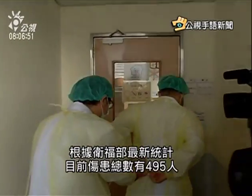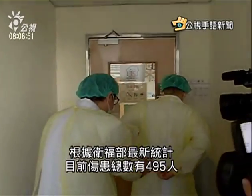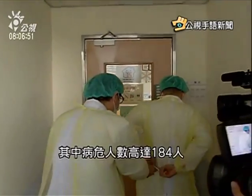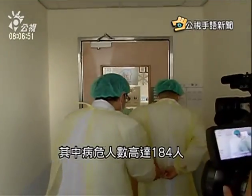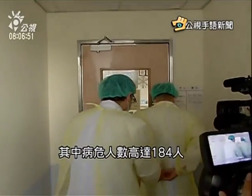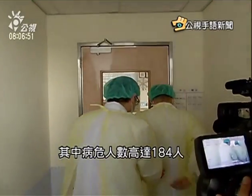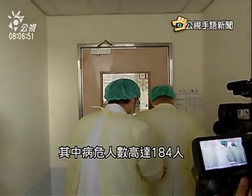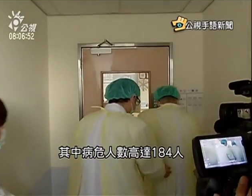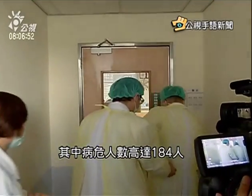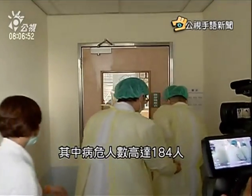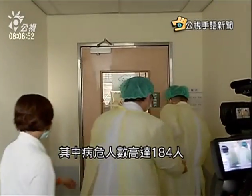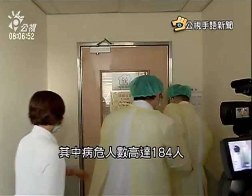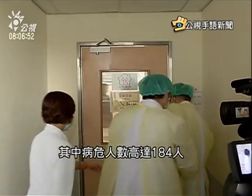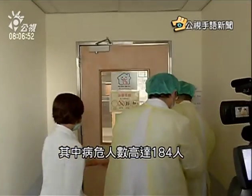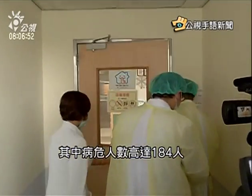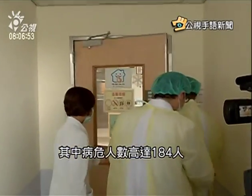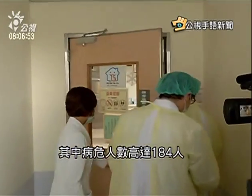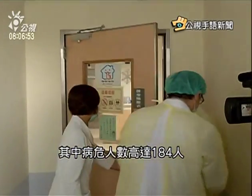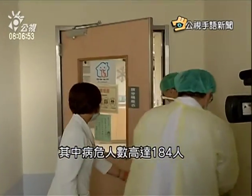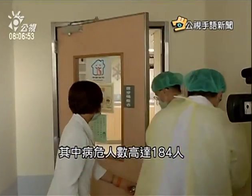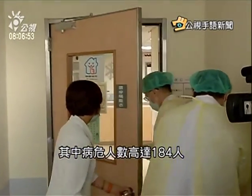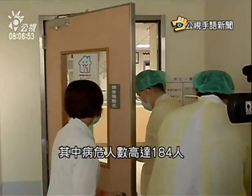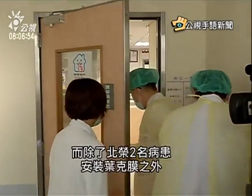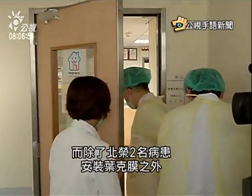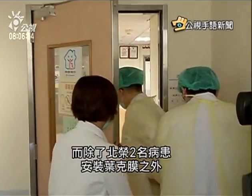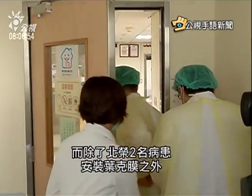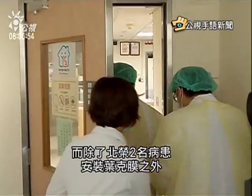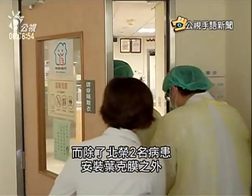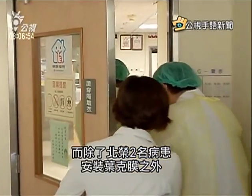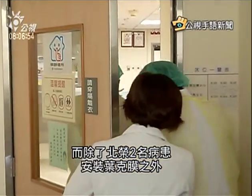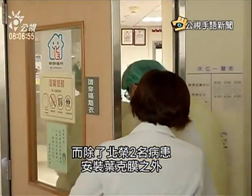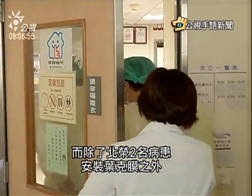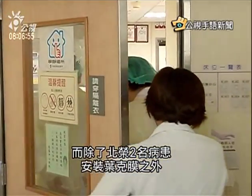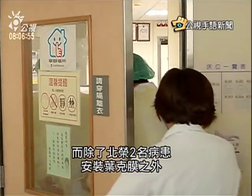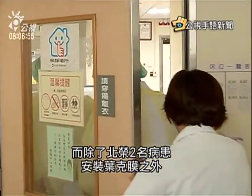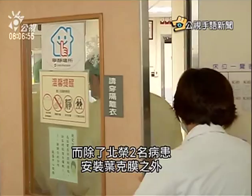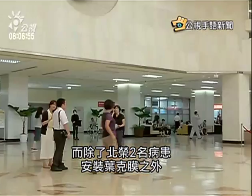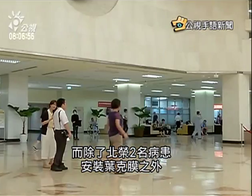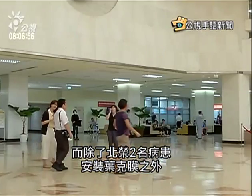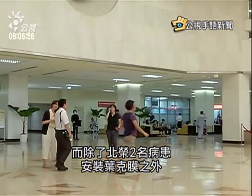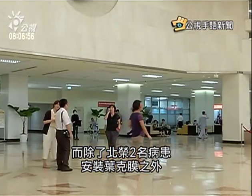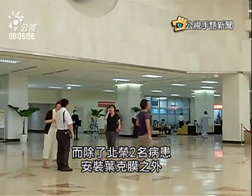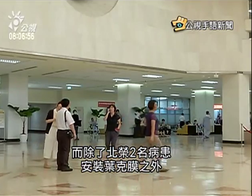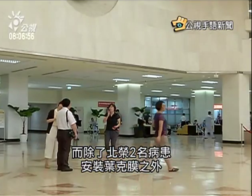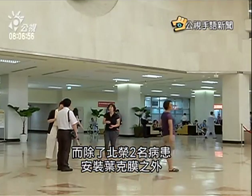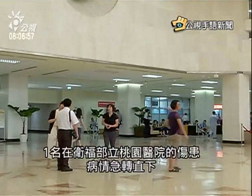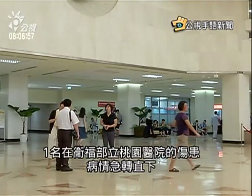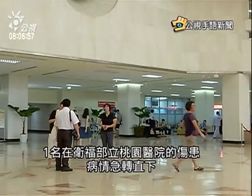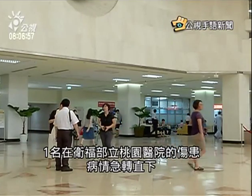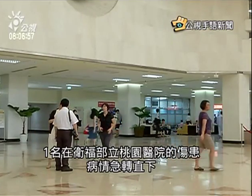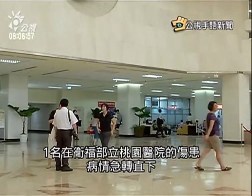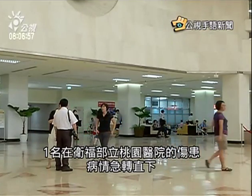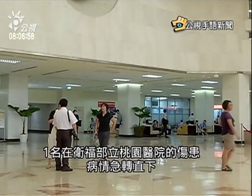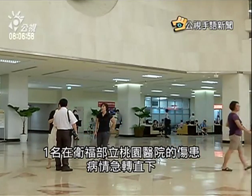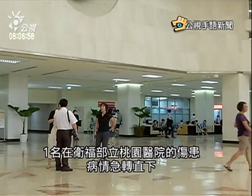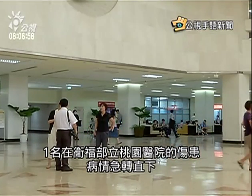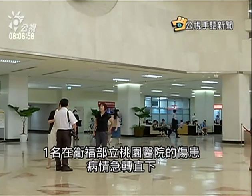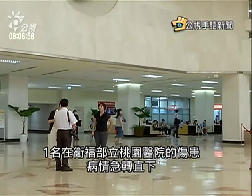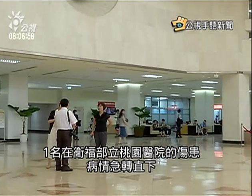中病危的人数高达184人。而除了北荣2名病患安装叶克膜之外，一名在卫福部立桃园医院的伤患病情